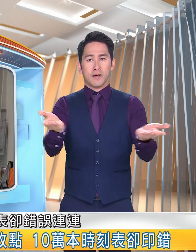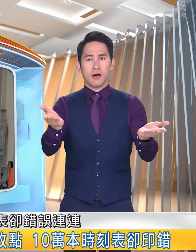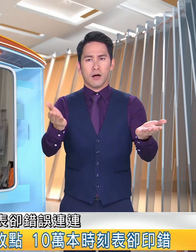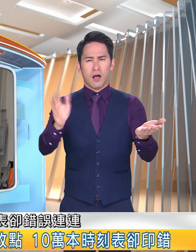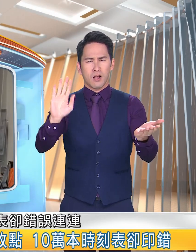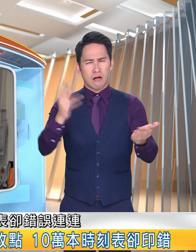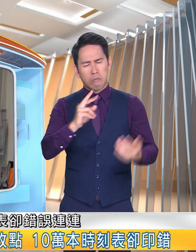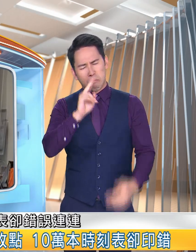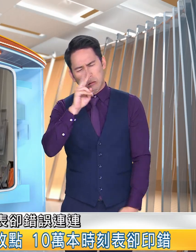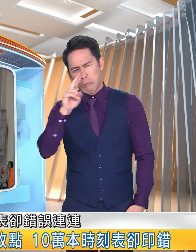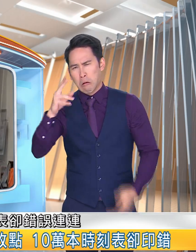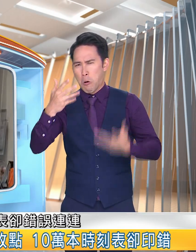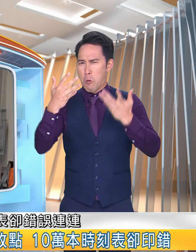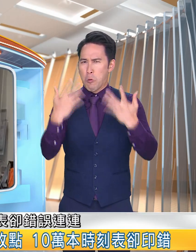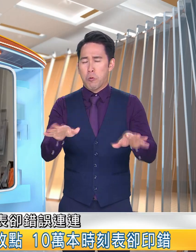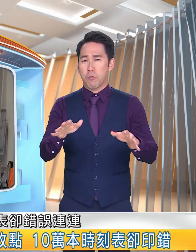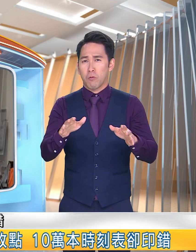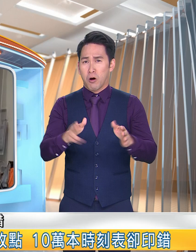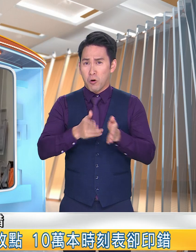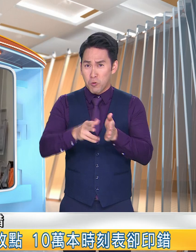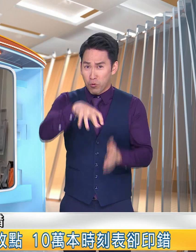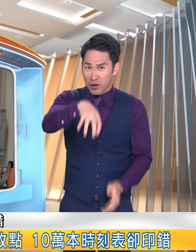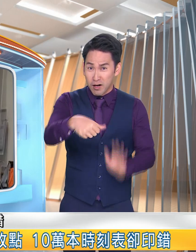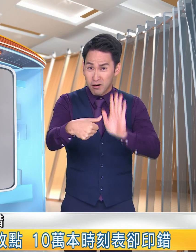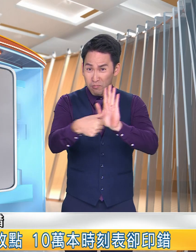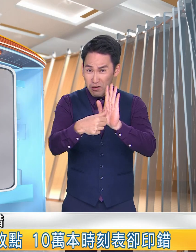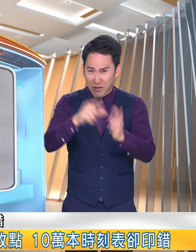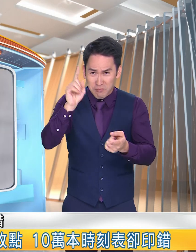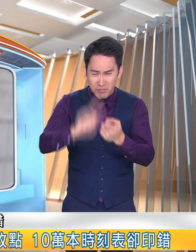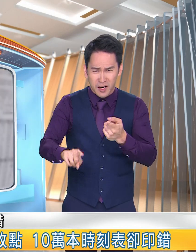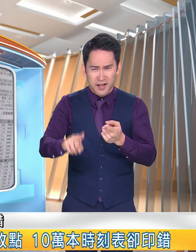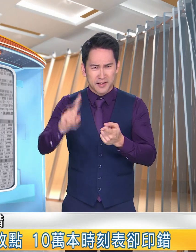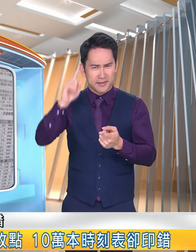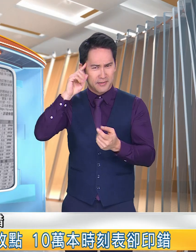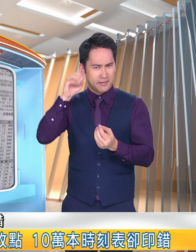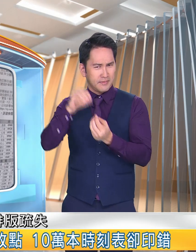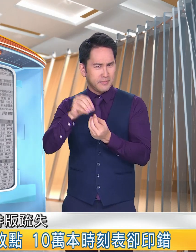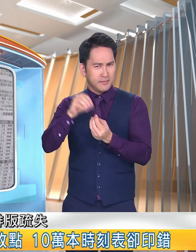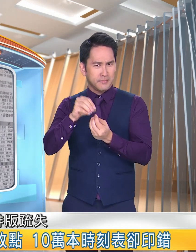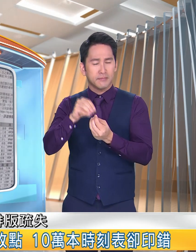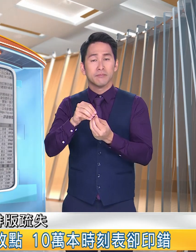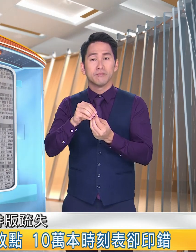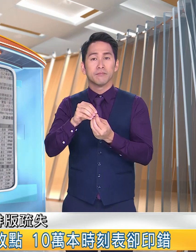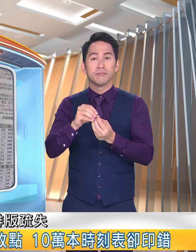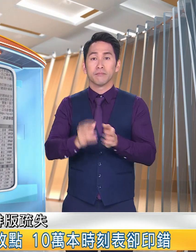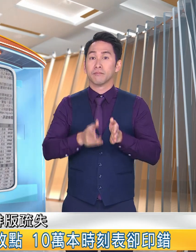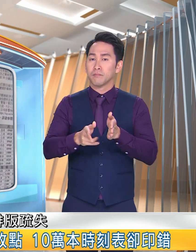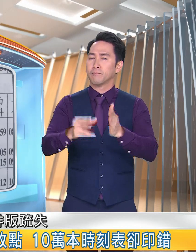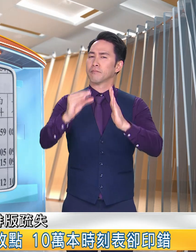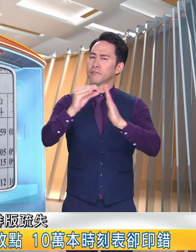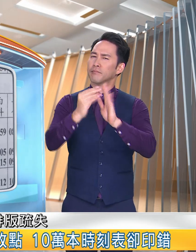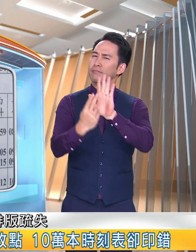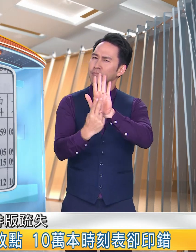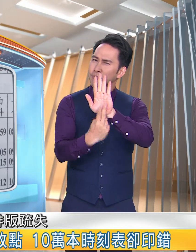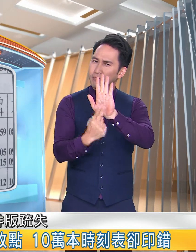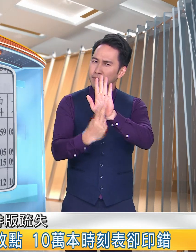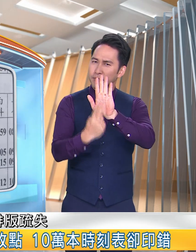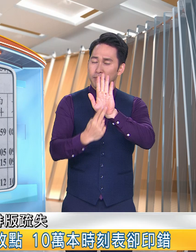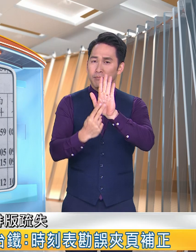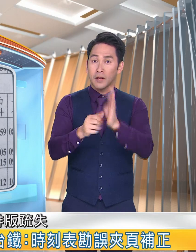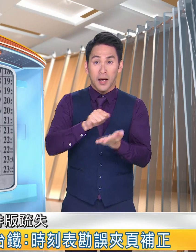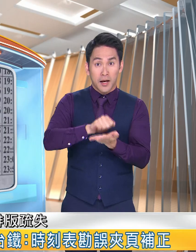表，却是错误连连，甚至连站名都印错。台铁说是厂商排版疏